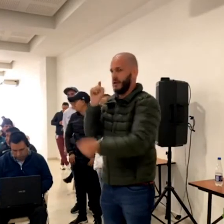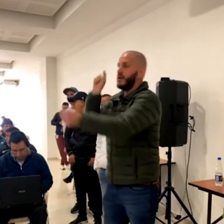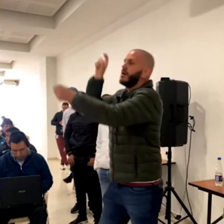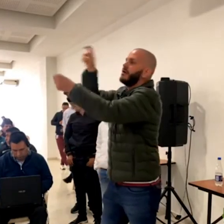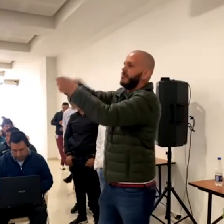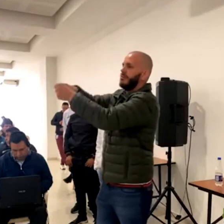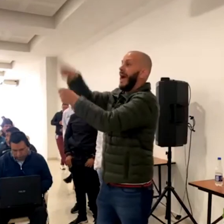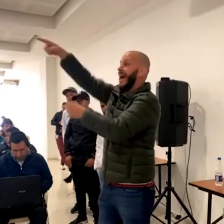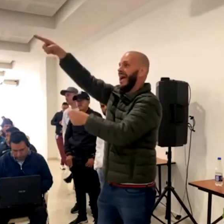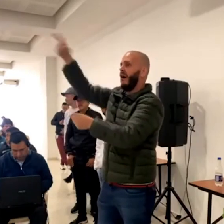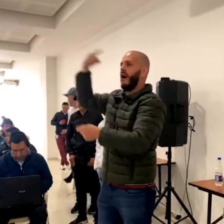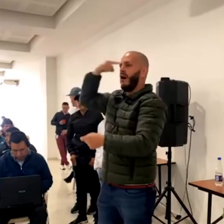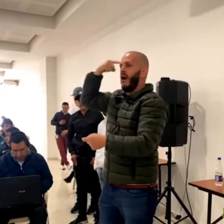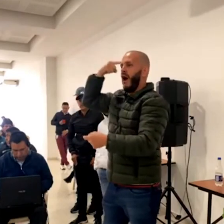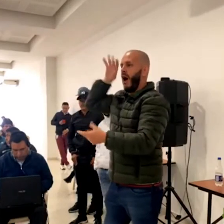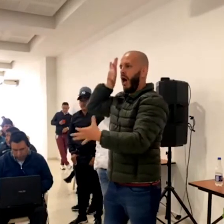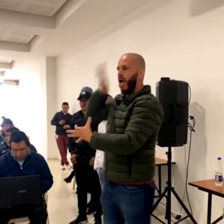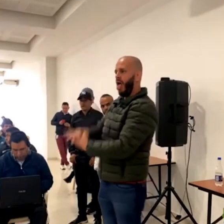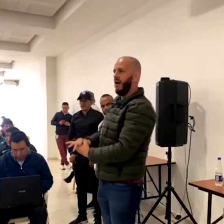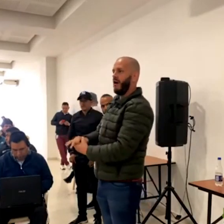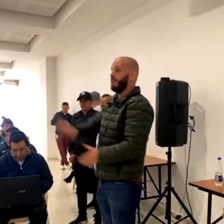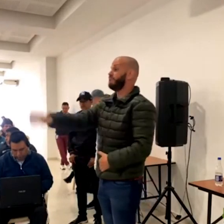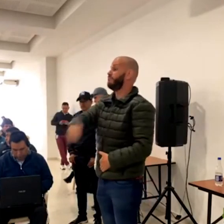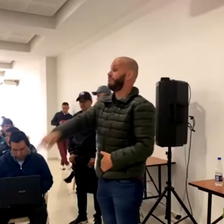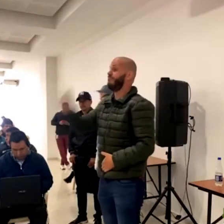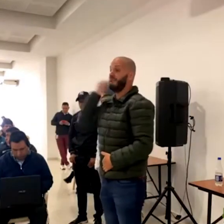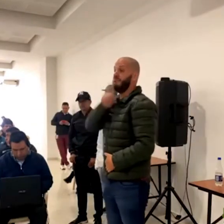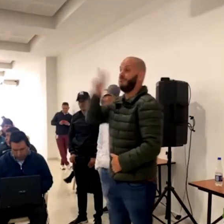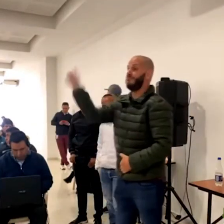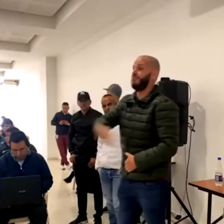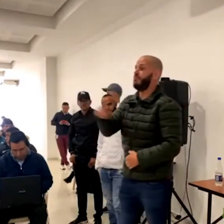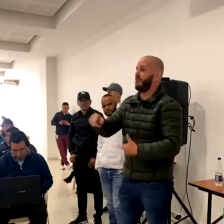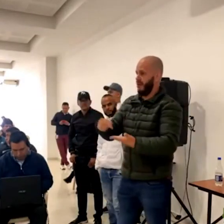digamos que están trabajando en